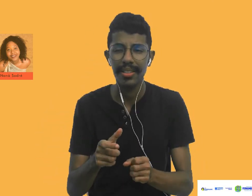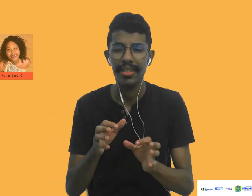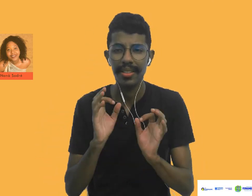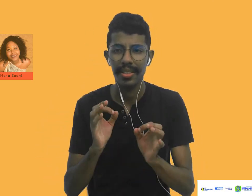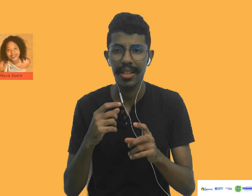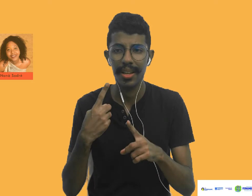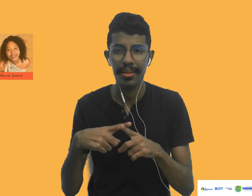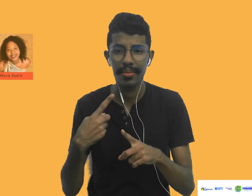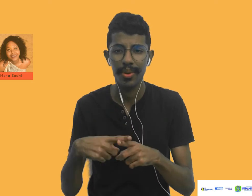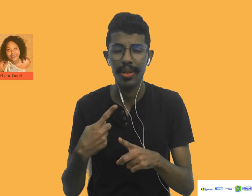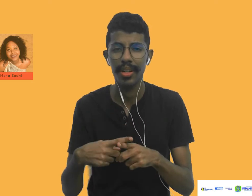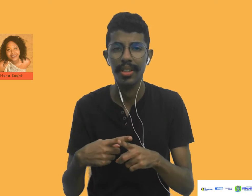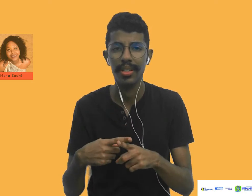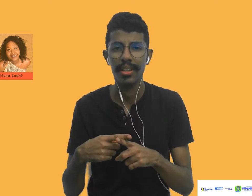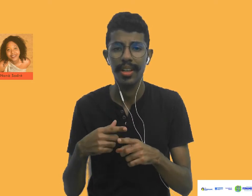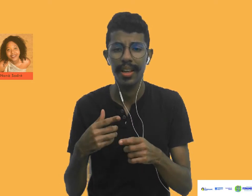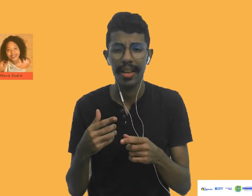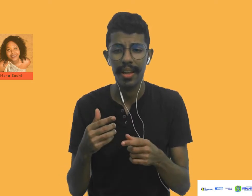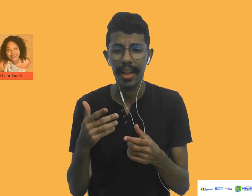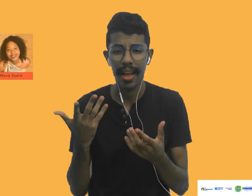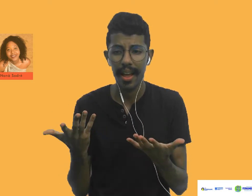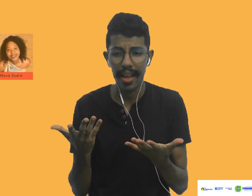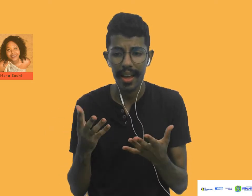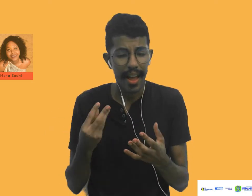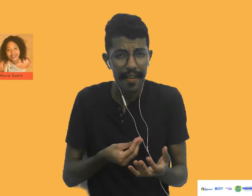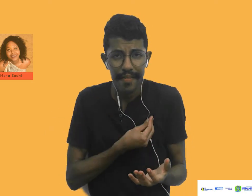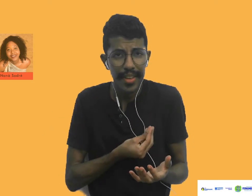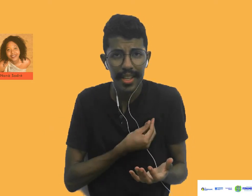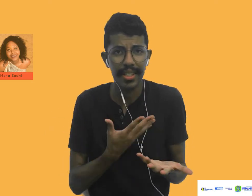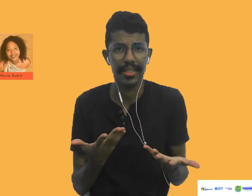pelas questões, porque faz parte, né?